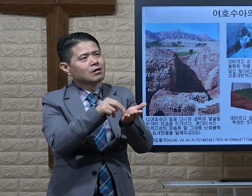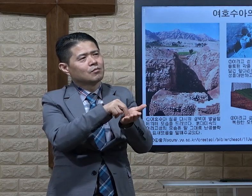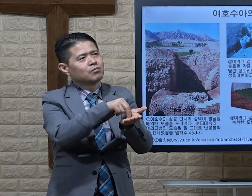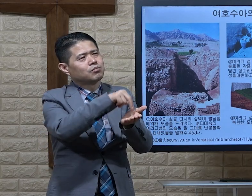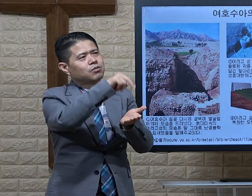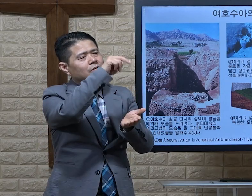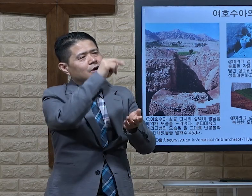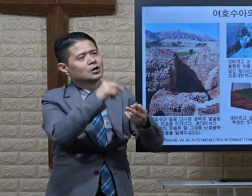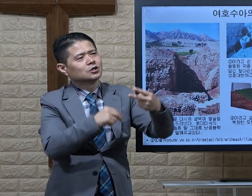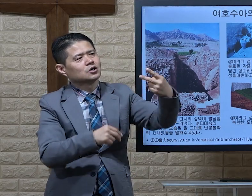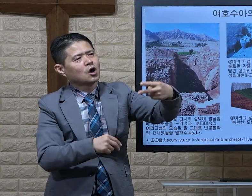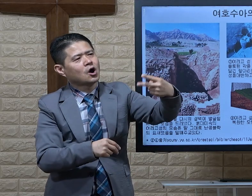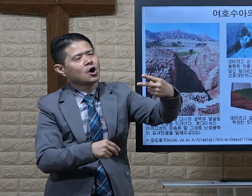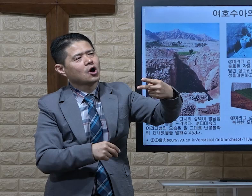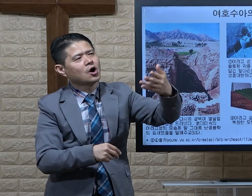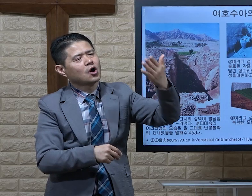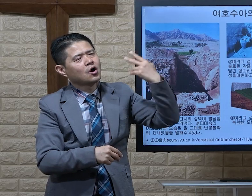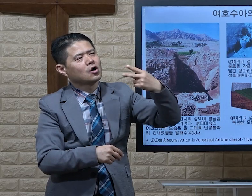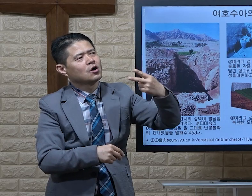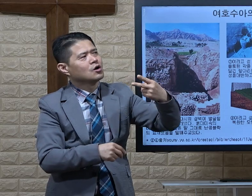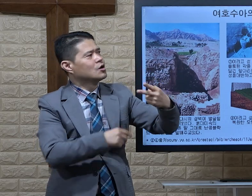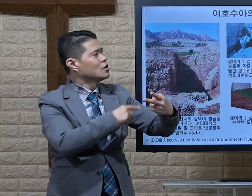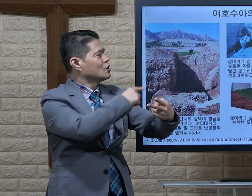예수님의 이 승천하시기 2000년 전